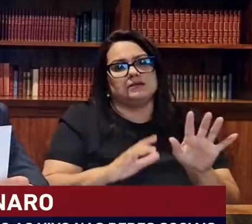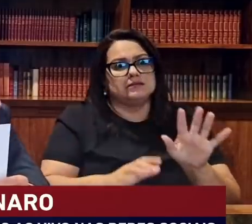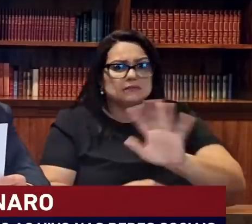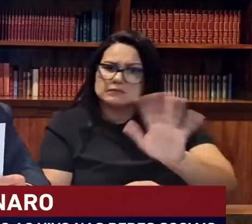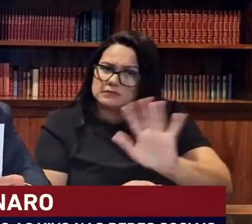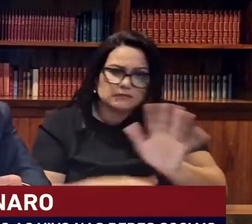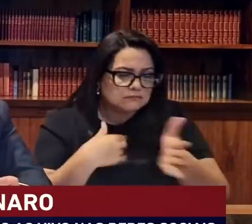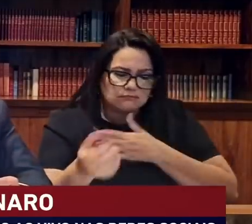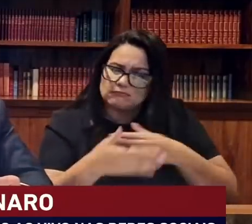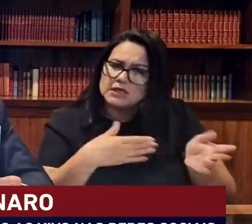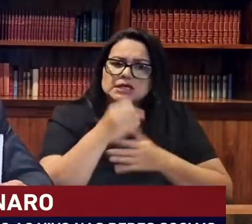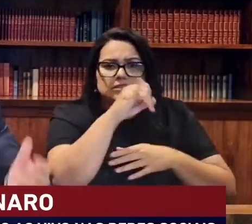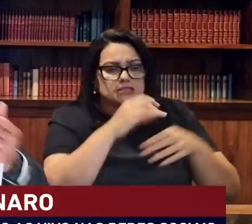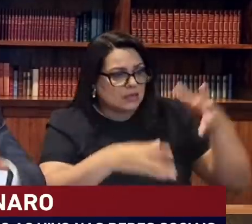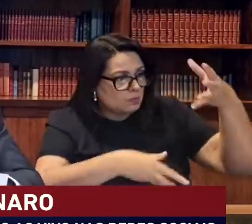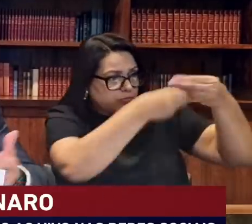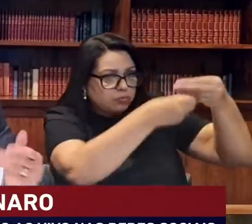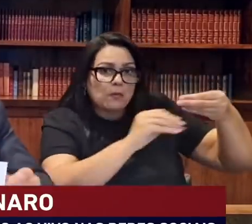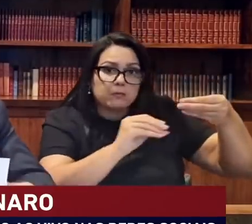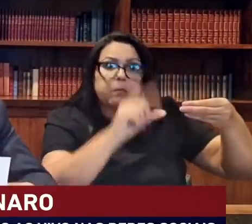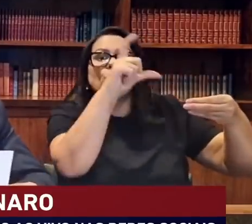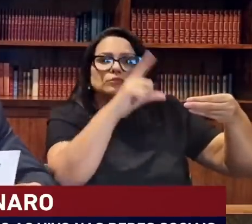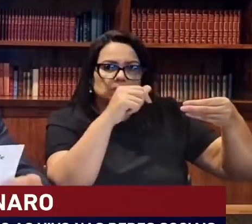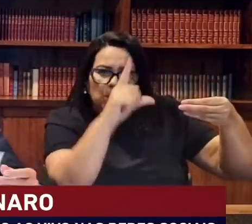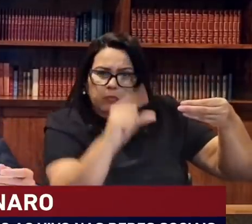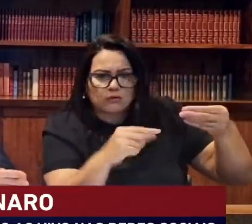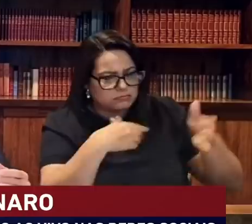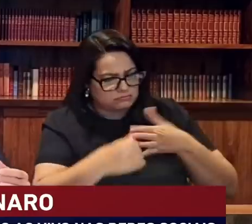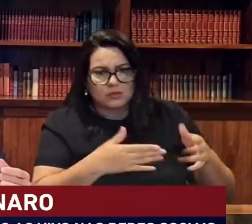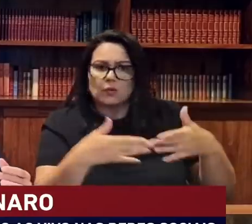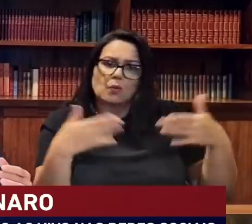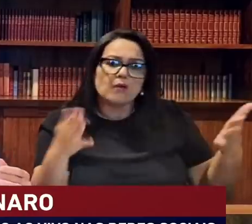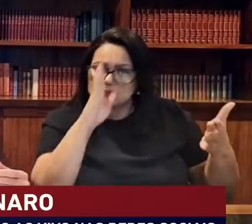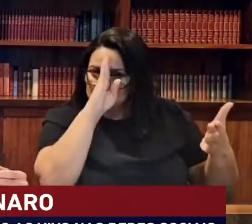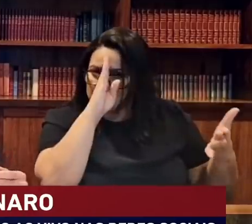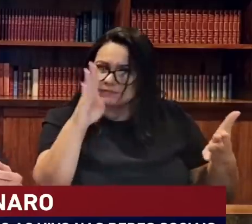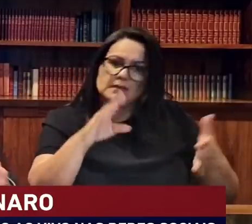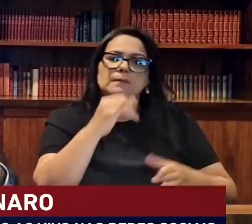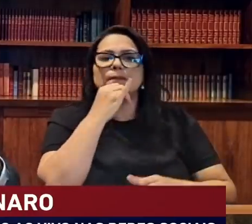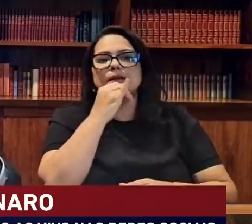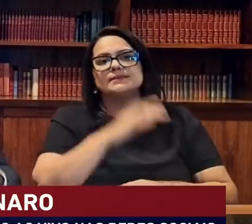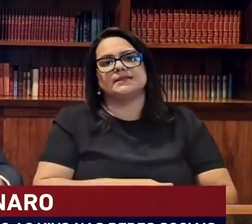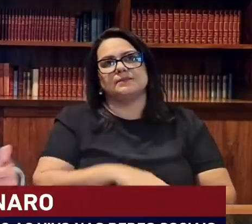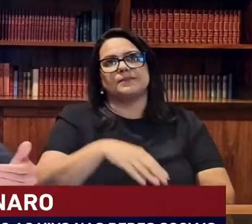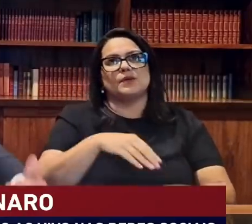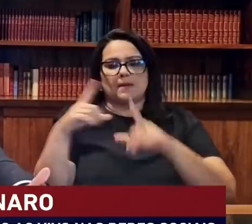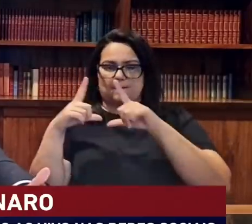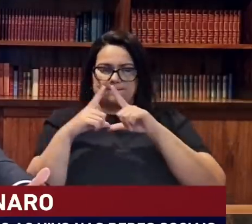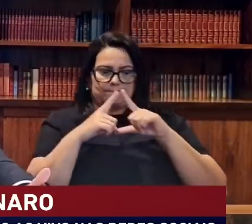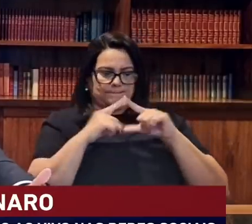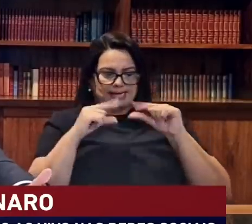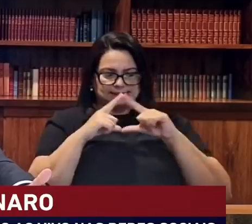tem pouco muito efeito. O que que interessa nessa história toda aqui? Vou imaginar uma viagem Brasília-São